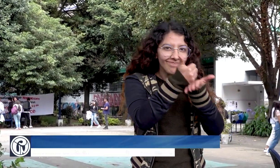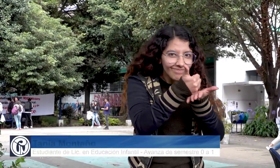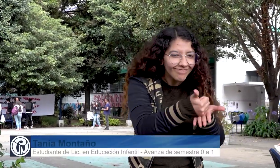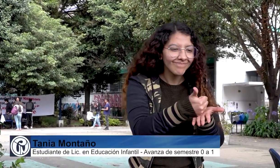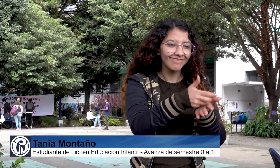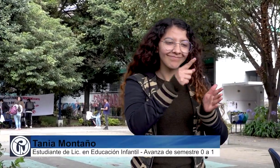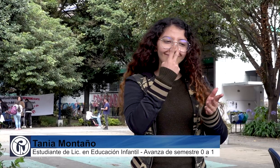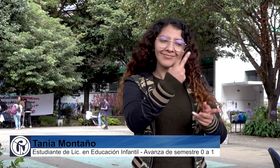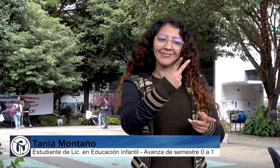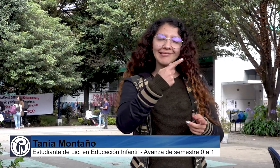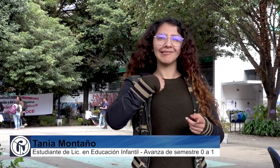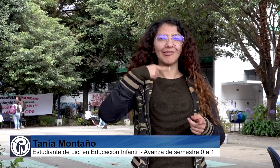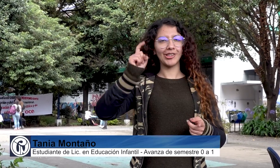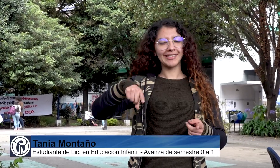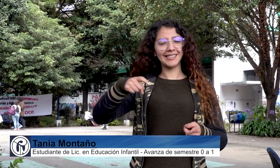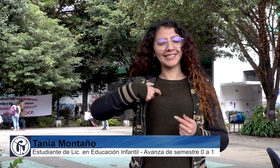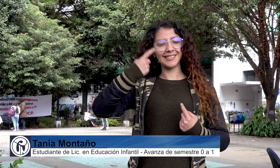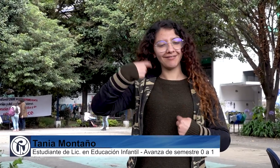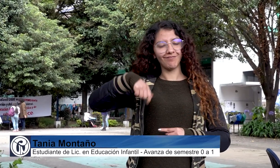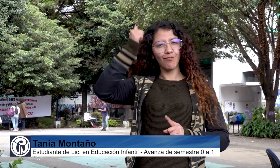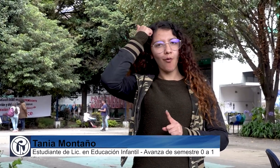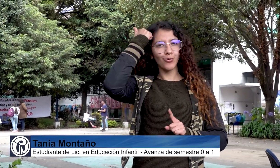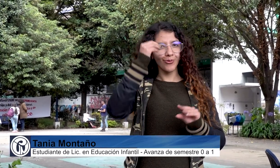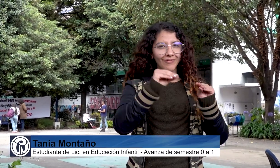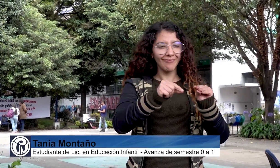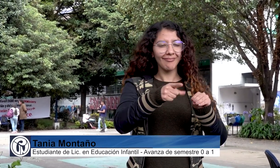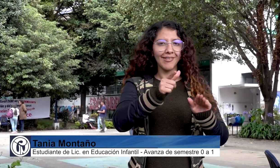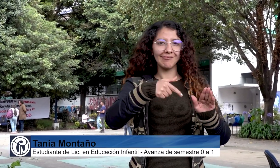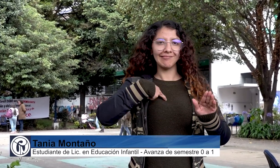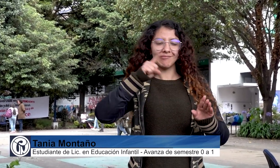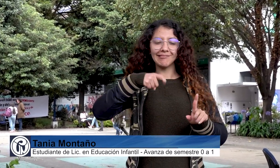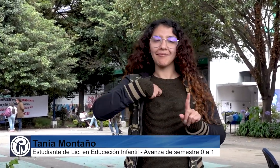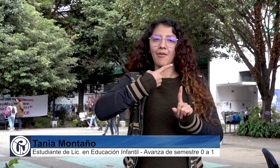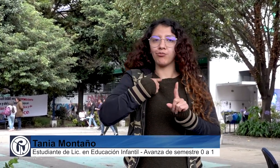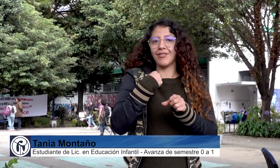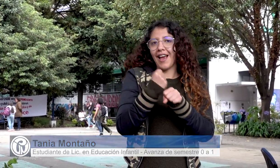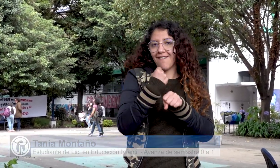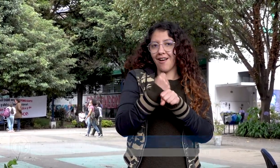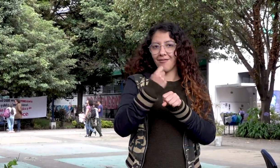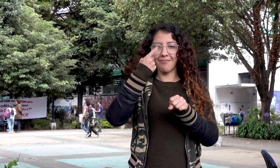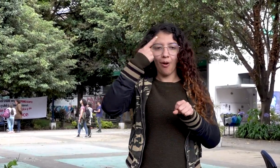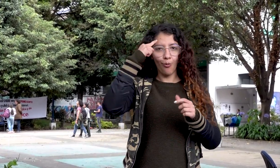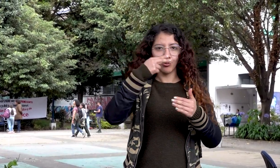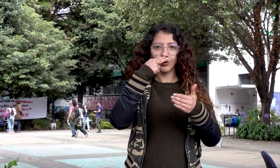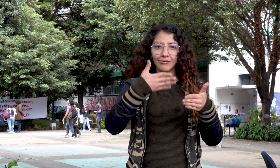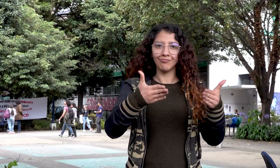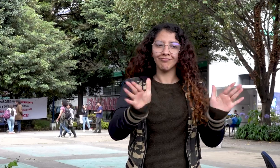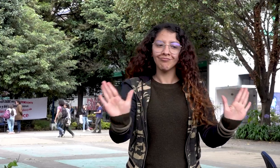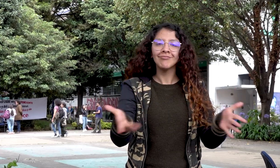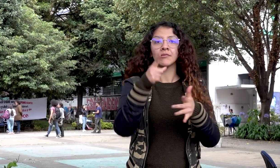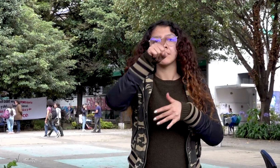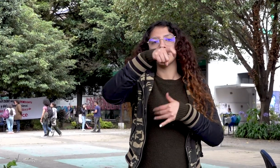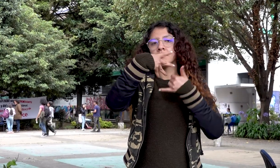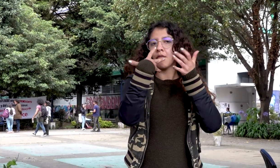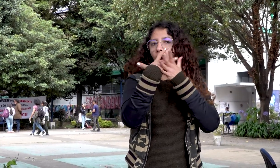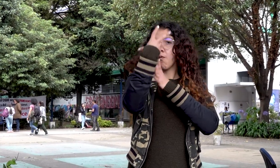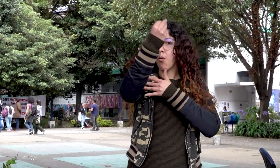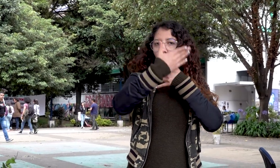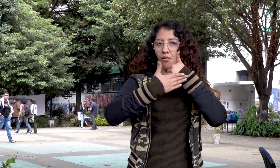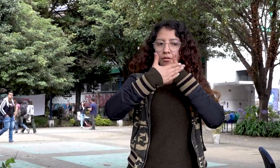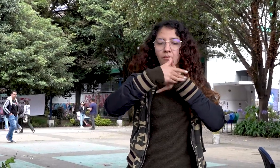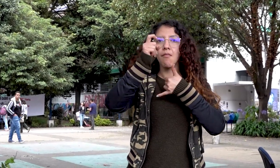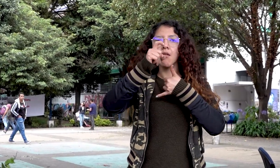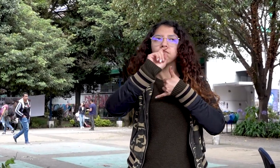servicio social, me gustaba trabajar con los niños, sentía la necesidad de querer trabajar con ellos, de